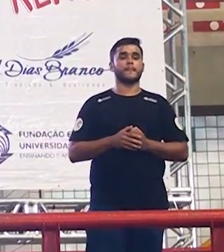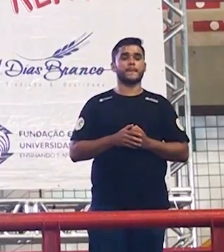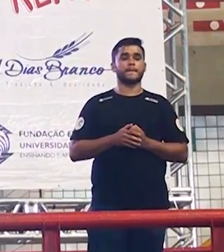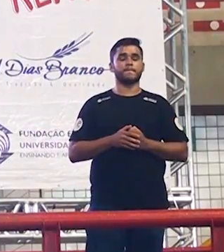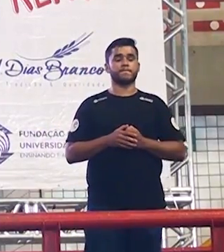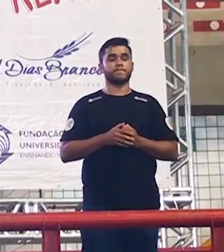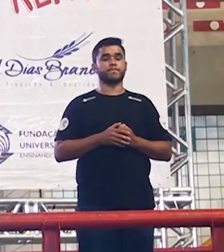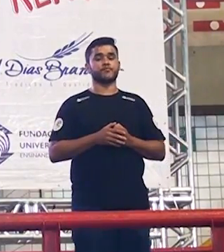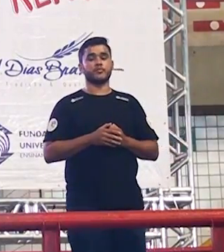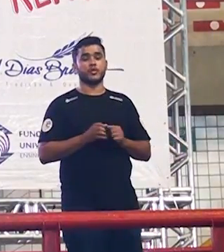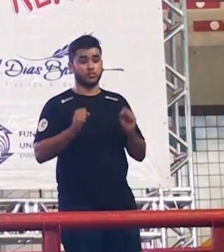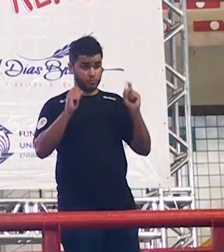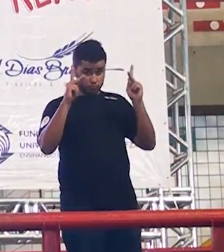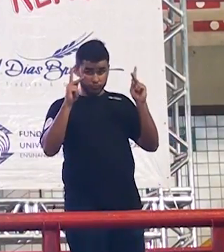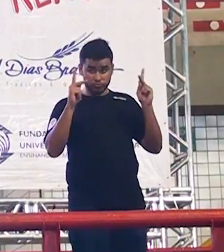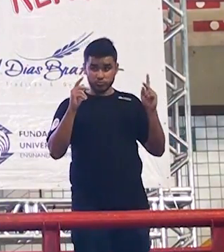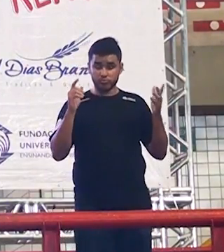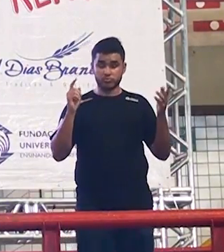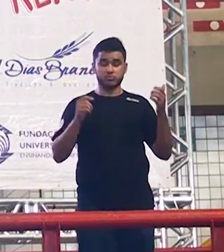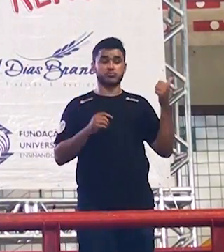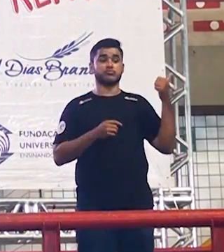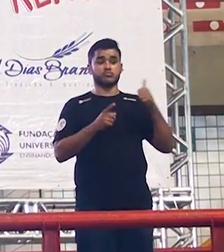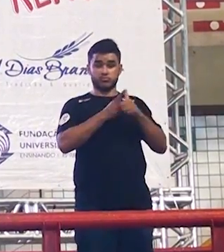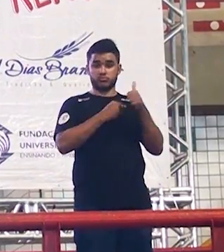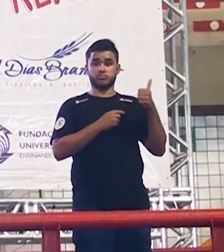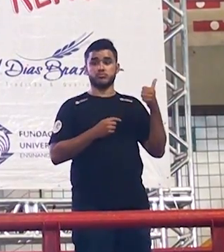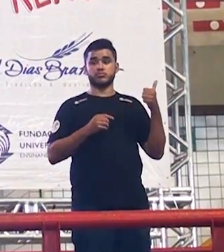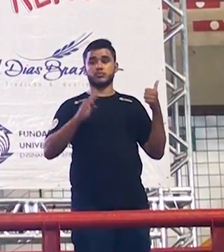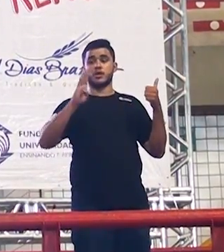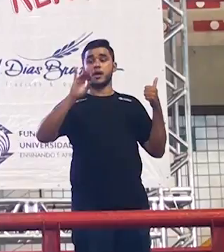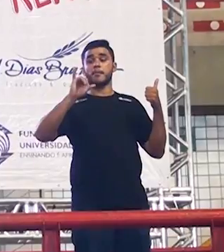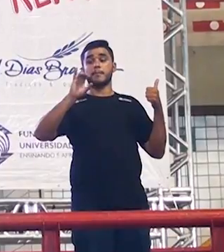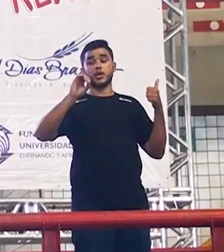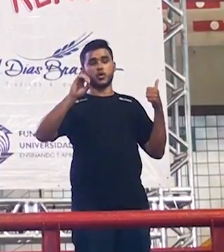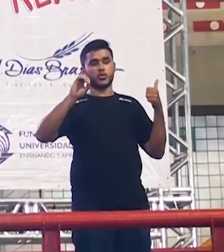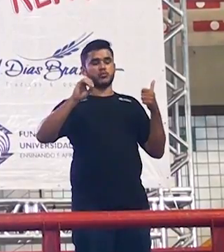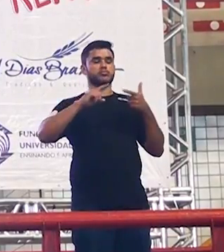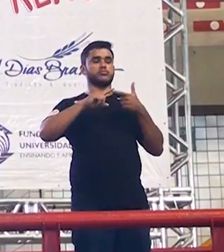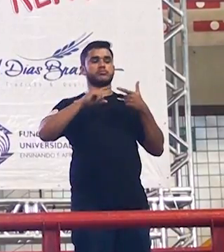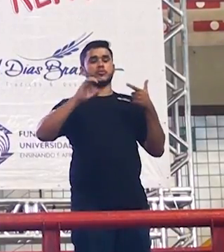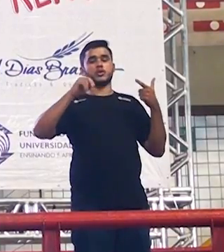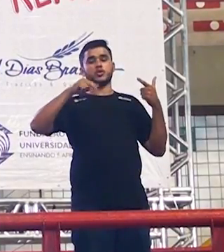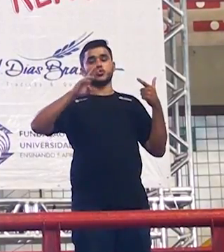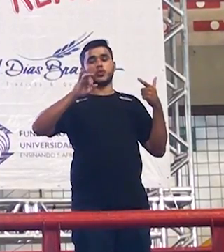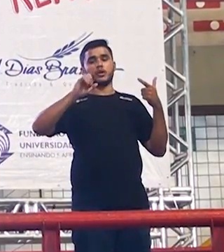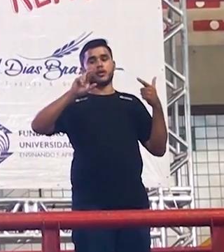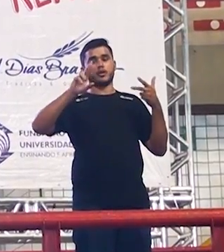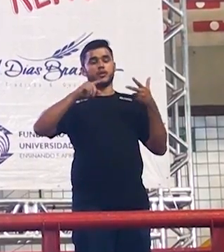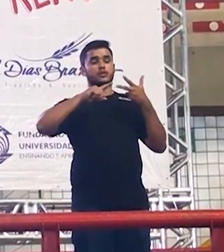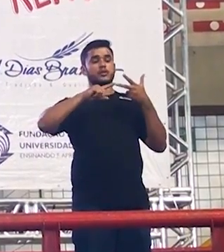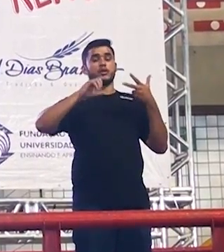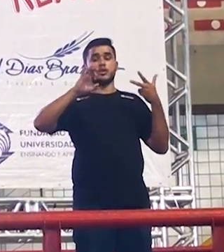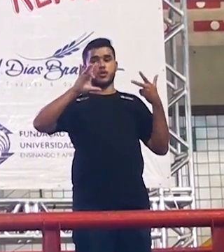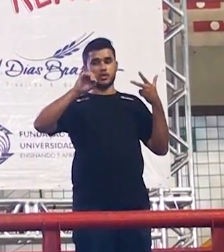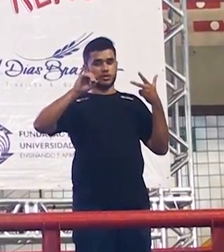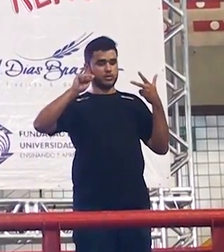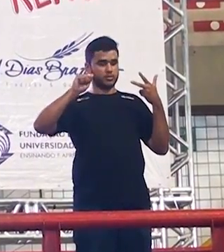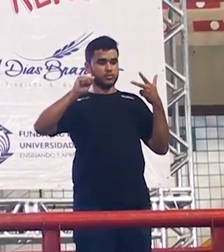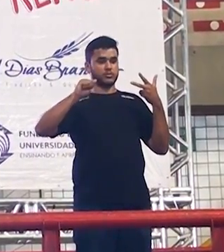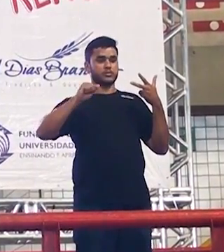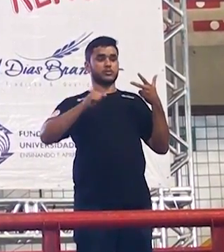Terceiro tipo de energia já foi, né? Já vimos a biocombustível, energia nuclear, energia